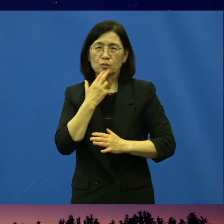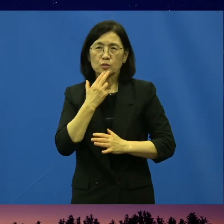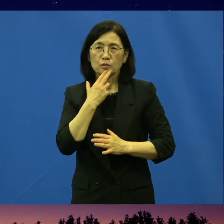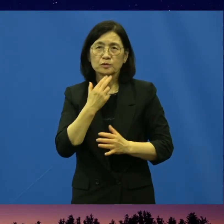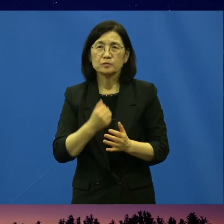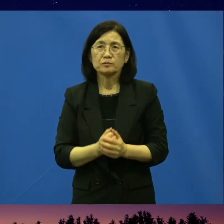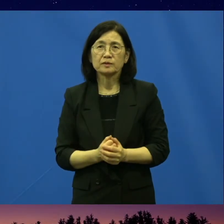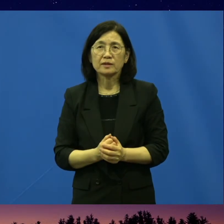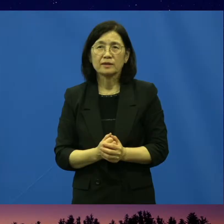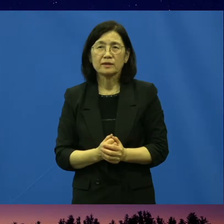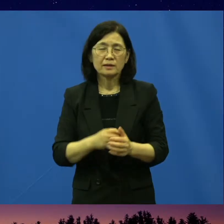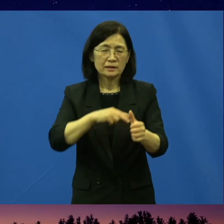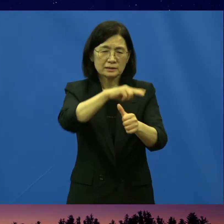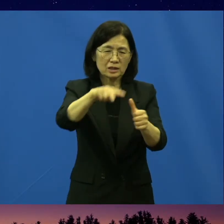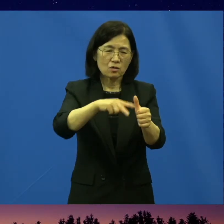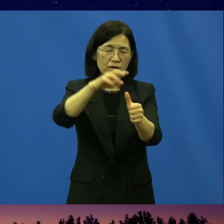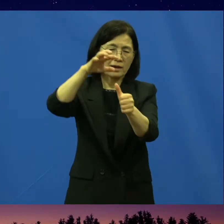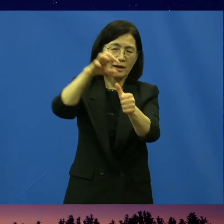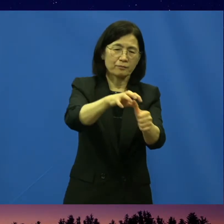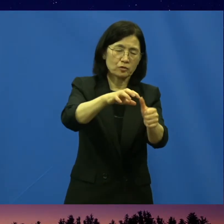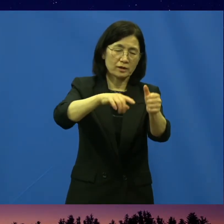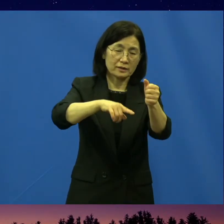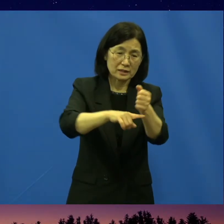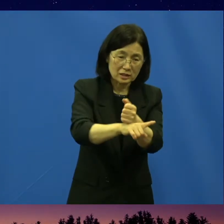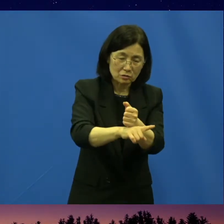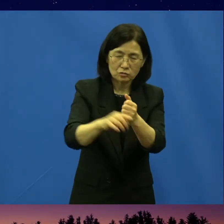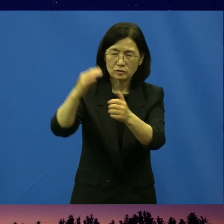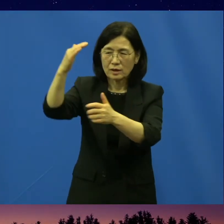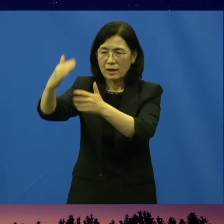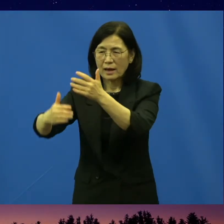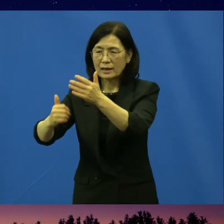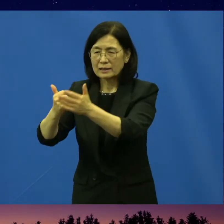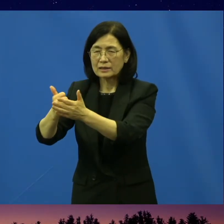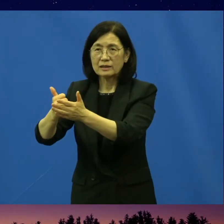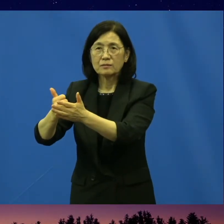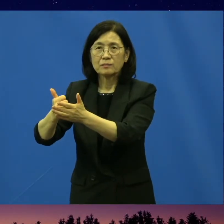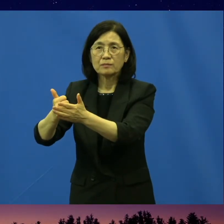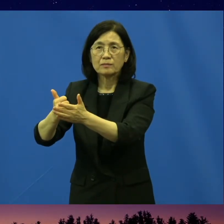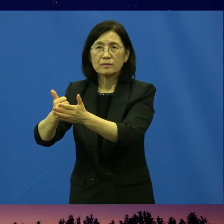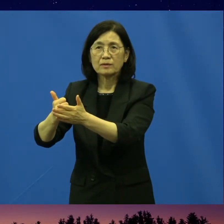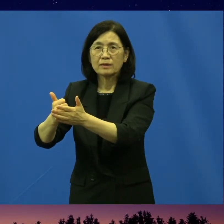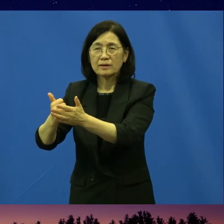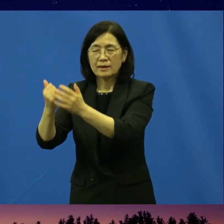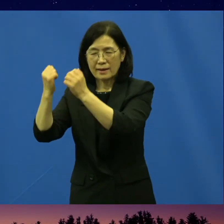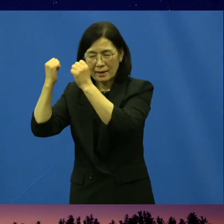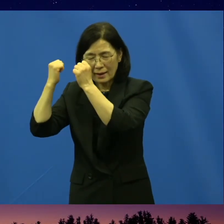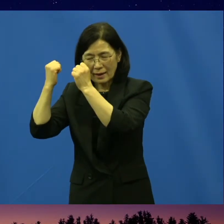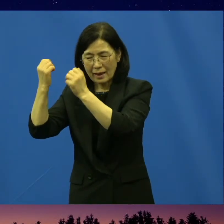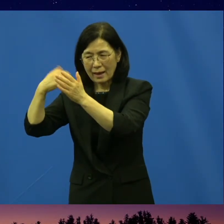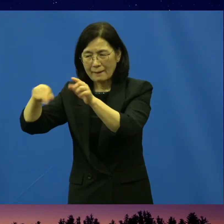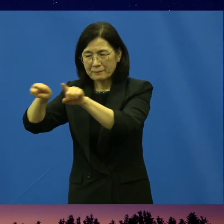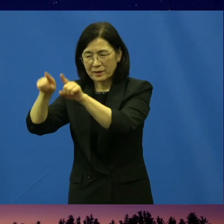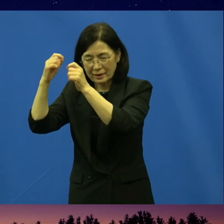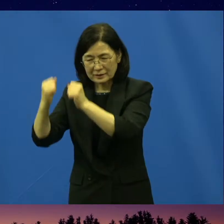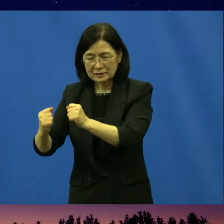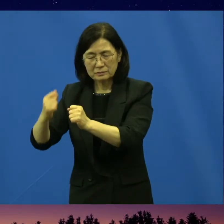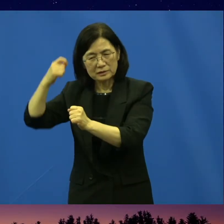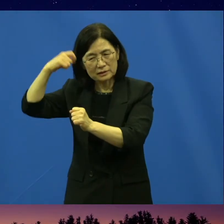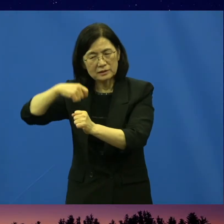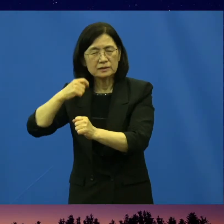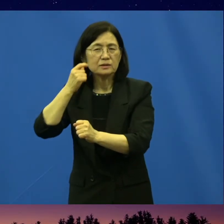우리를 지배하고 압도하는 이유는 하나님의 부재를 느끼기 때문에, 하나님의 임재를, 하나님의 함께 하심을 느끼지 못하니까.